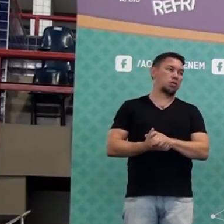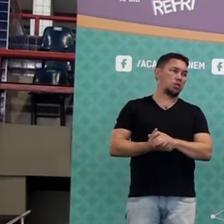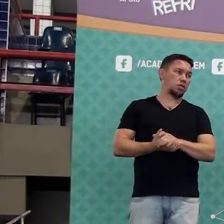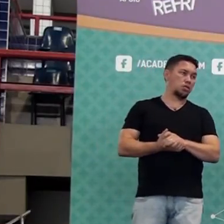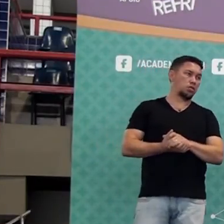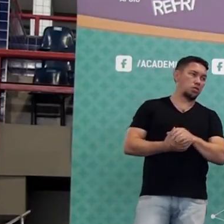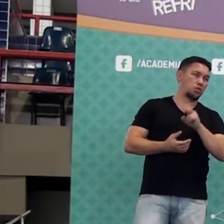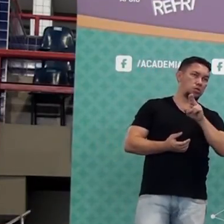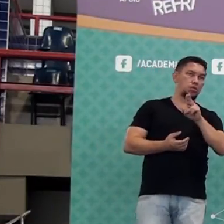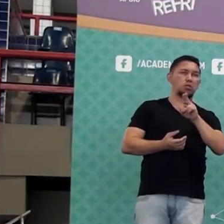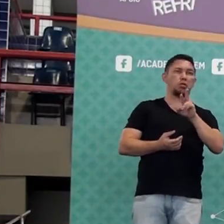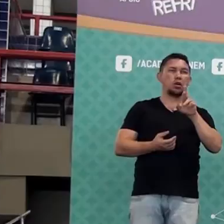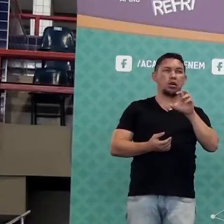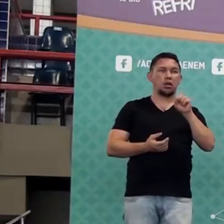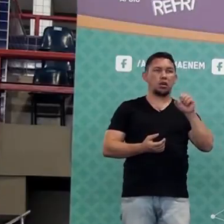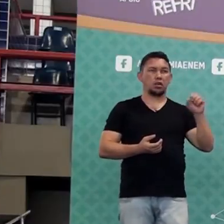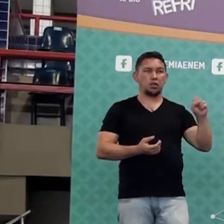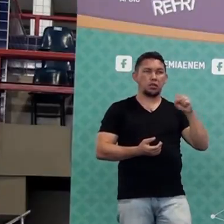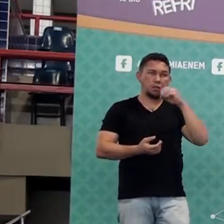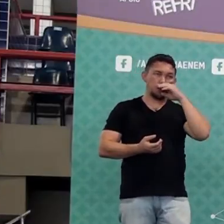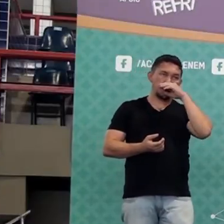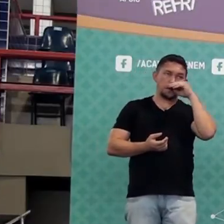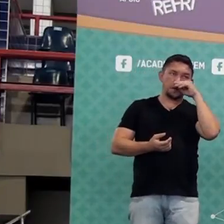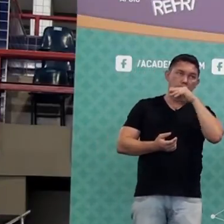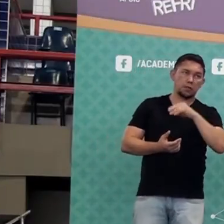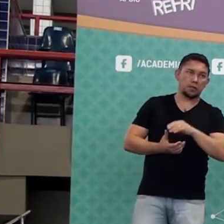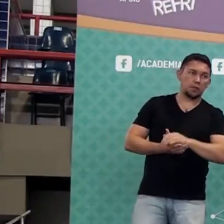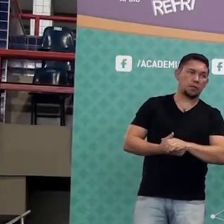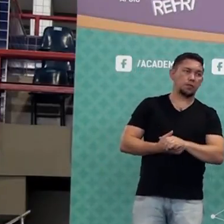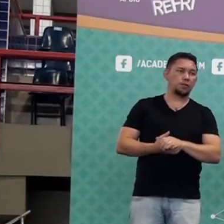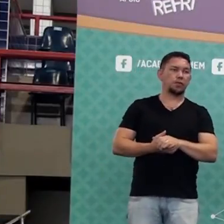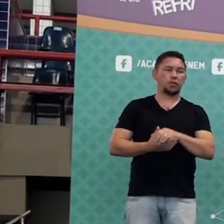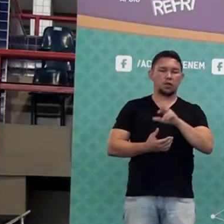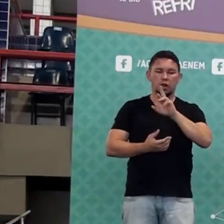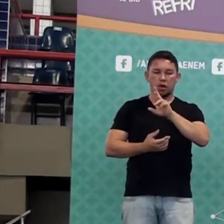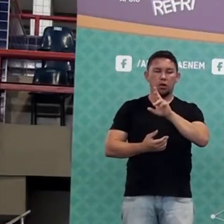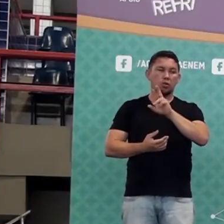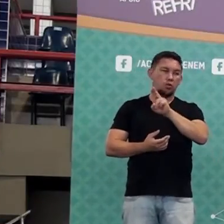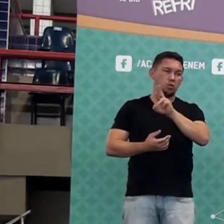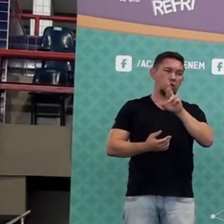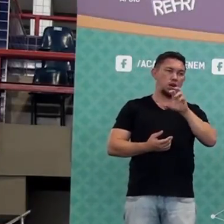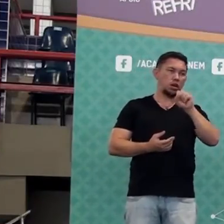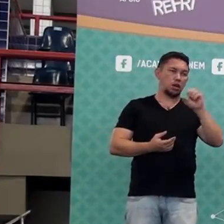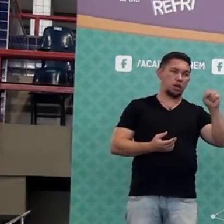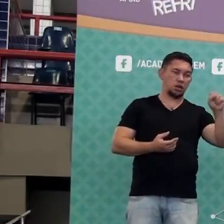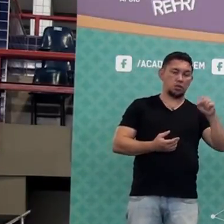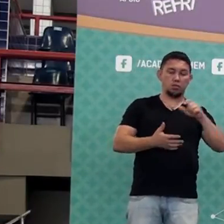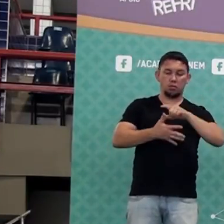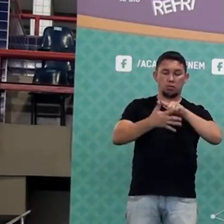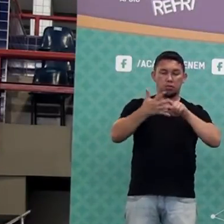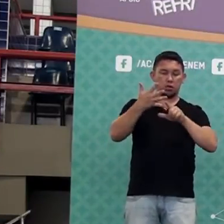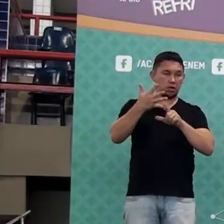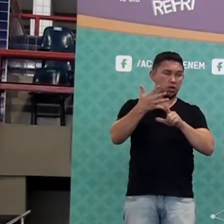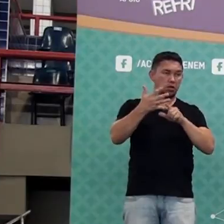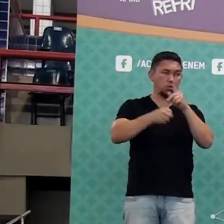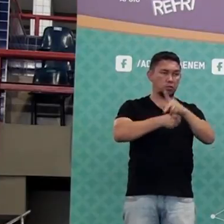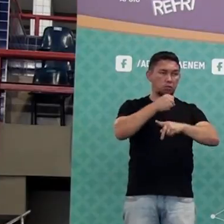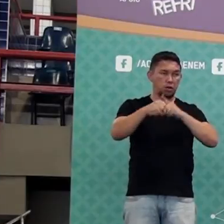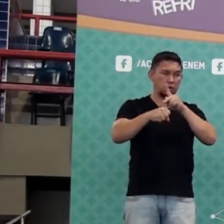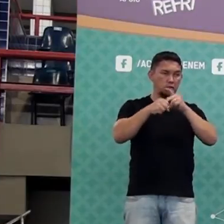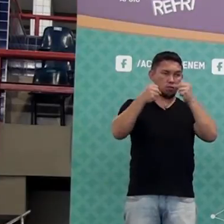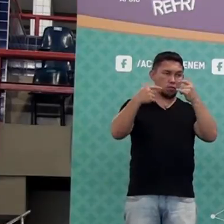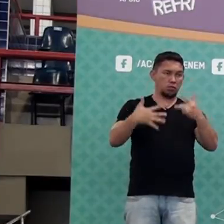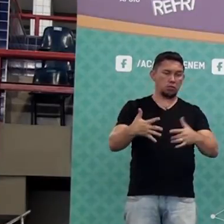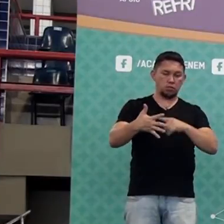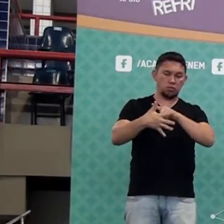se desmembrou, e a Rússia era o principal país da União Soviética. Esses 5 países que eu falei, eles são